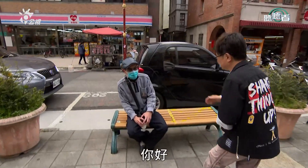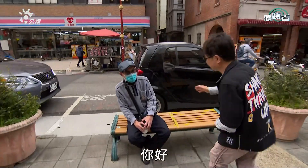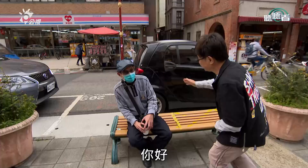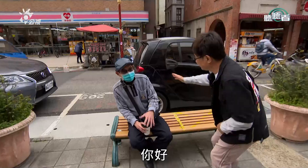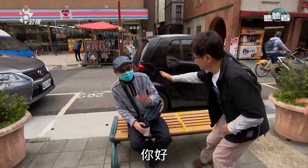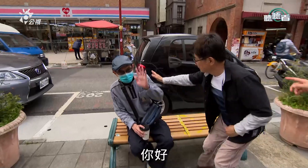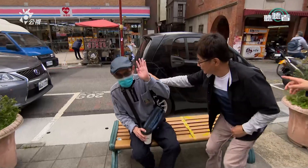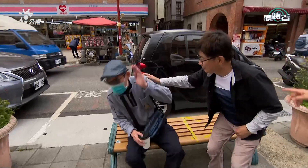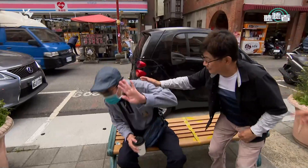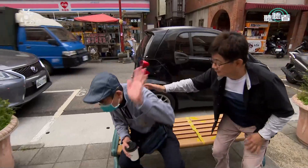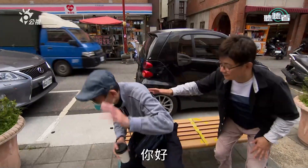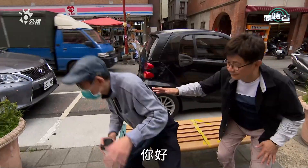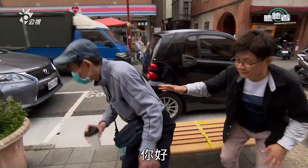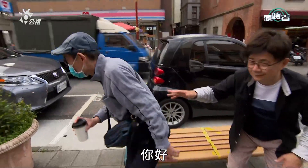好。来，你好。